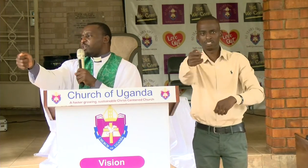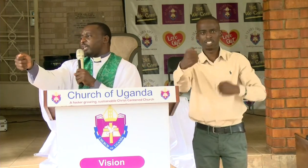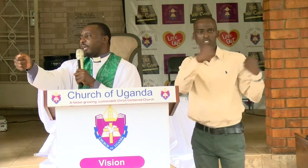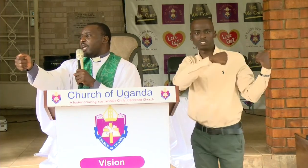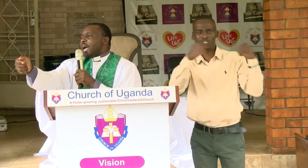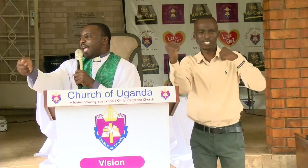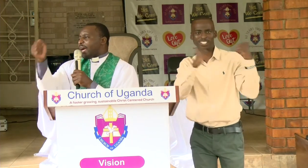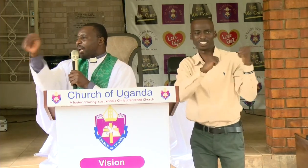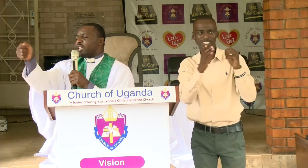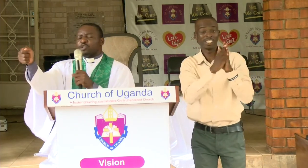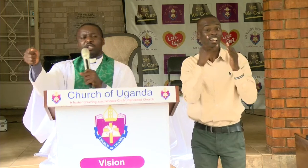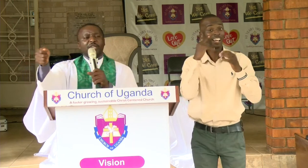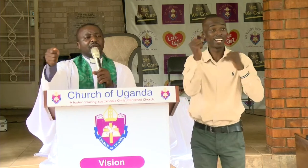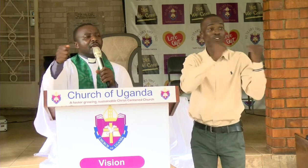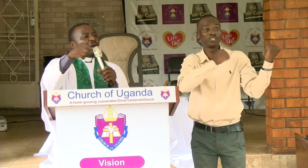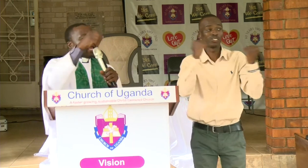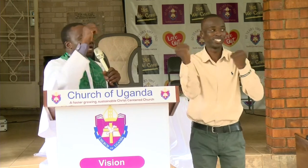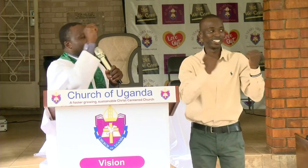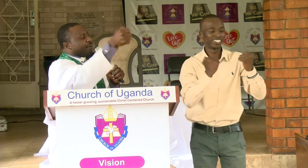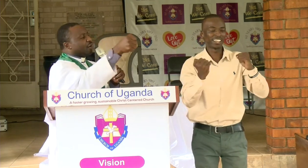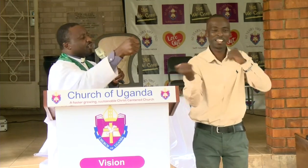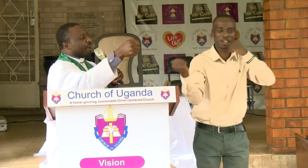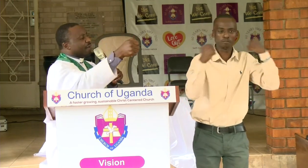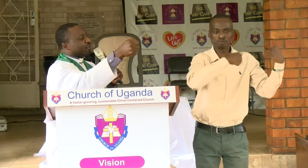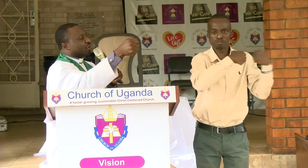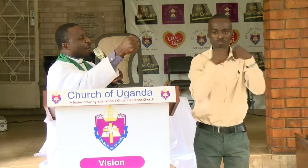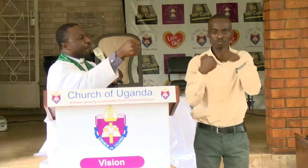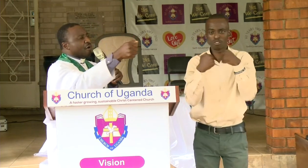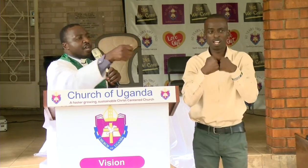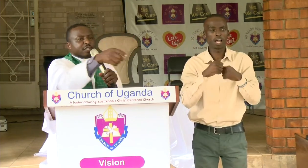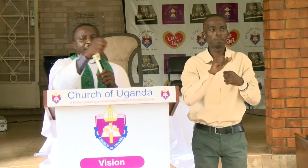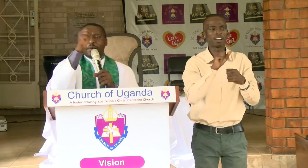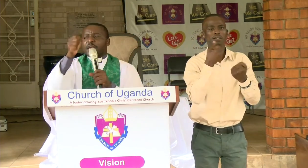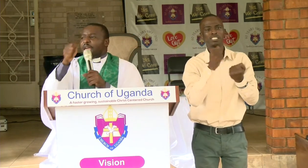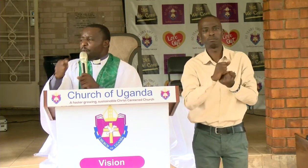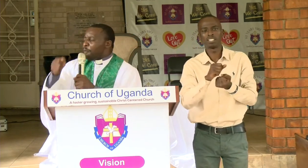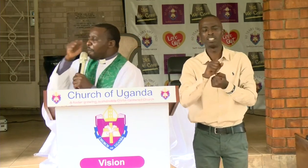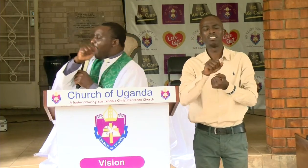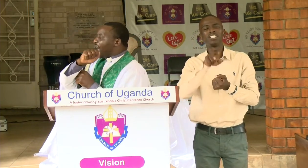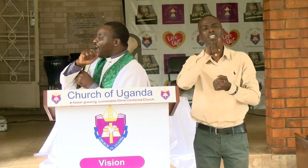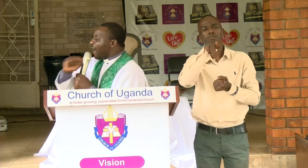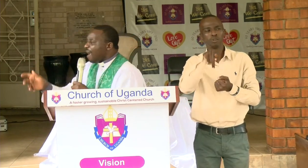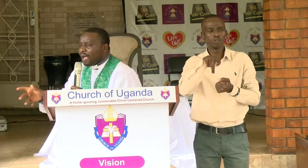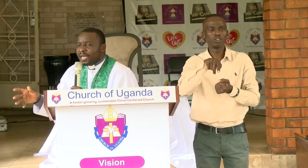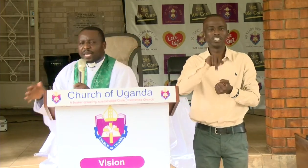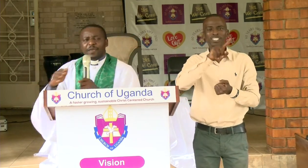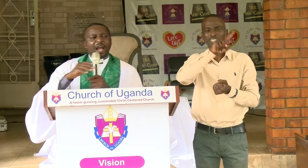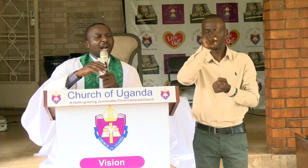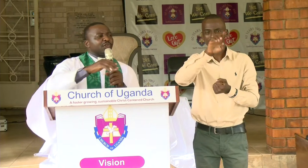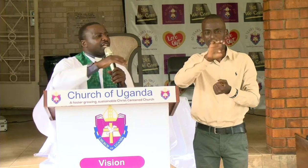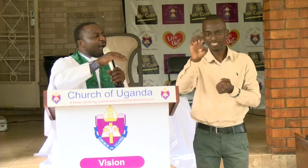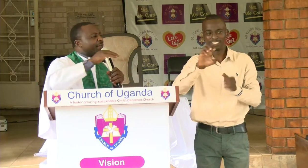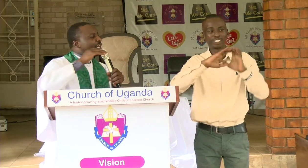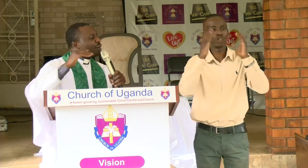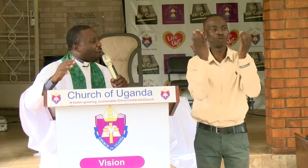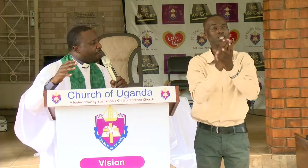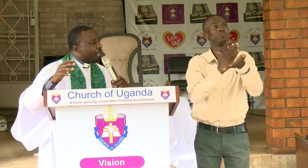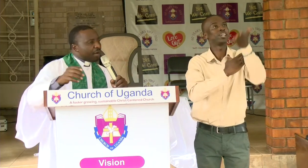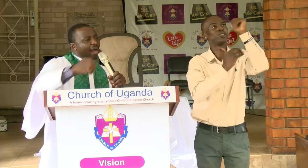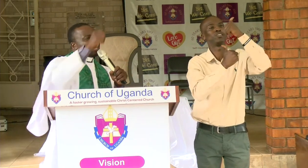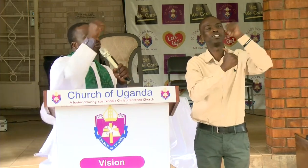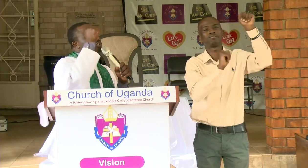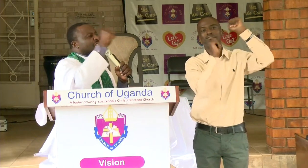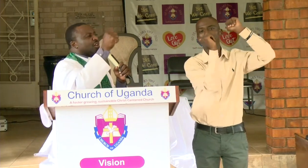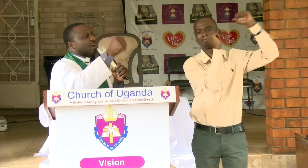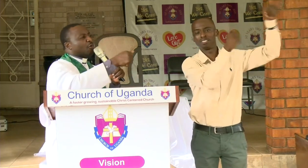bakuba resolingi. Ayagala resolingi, ayagala bino simanyi busoopu, simanyi biki. Ebyo bye baagala ebya Katonda tebabiriiko.